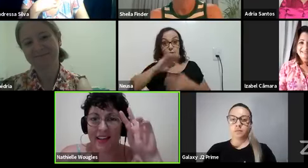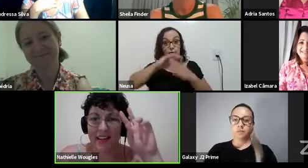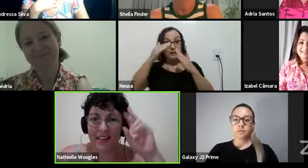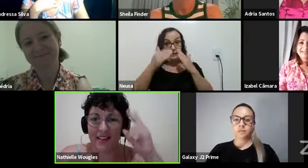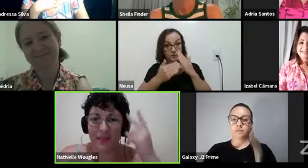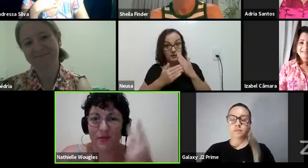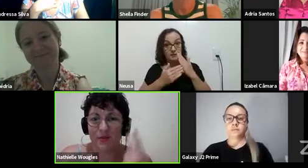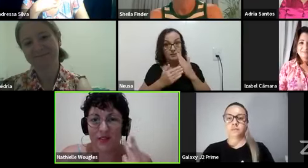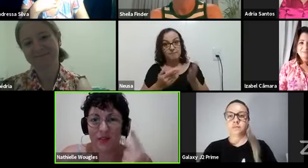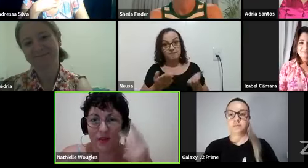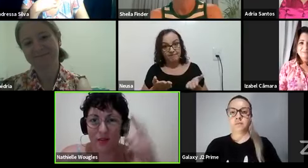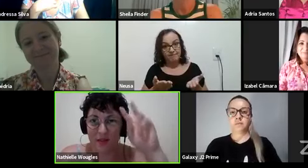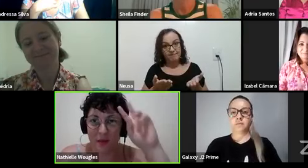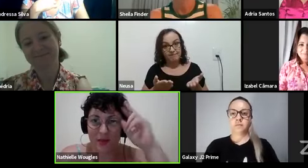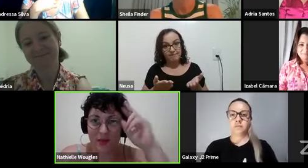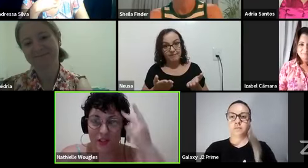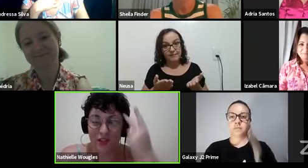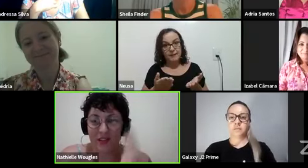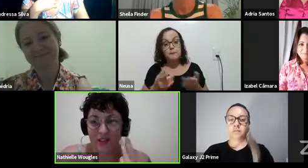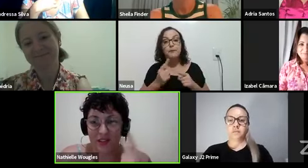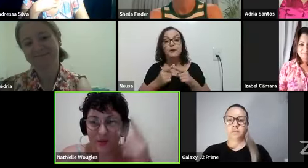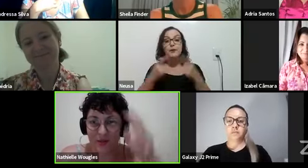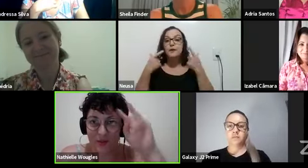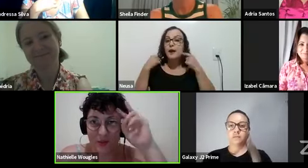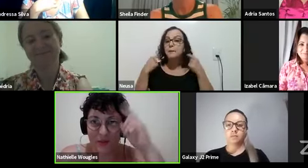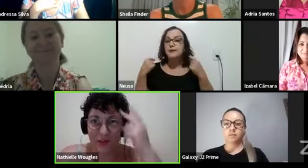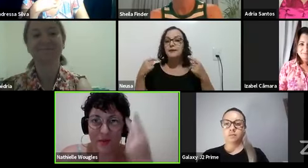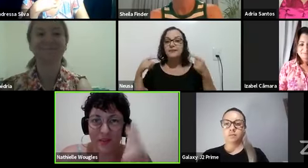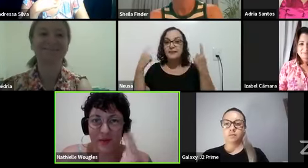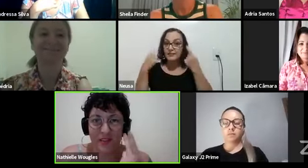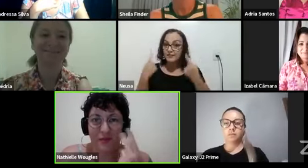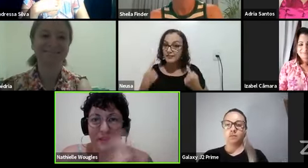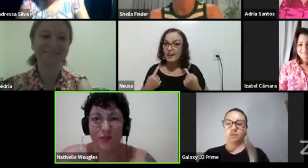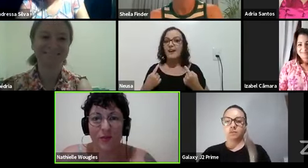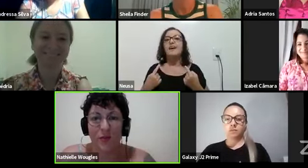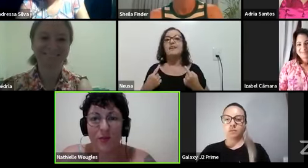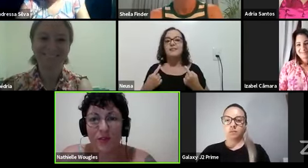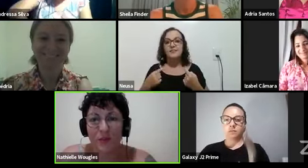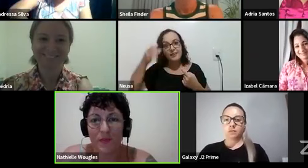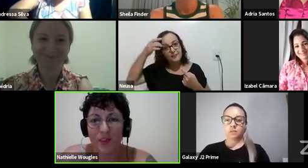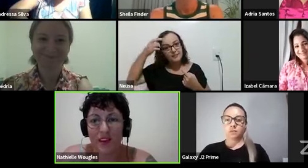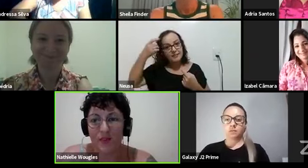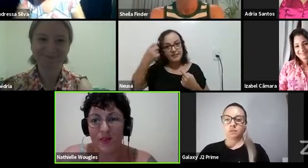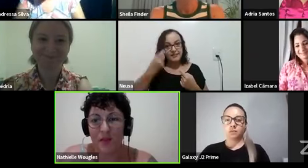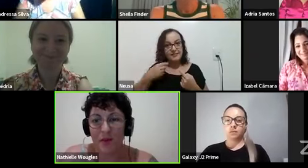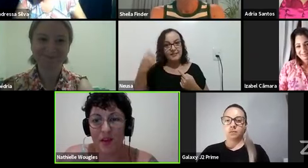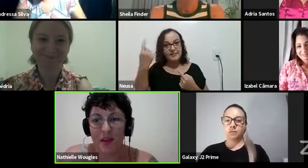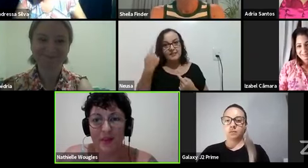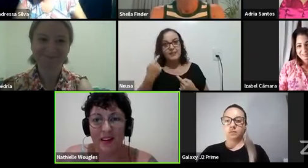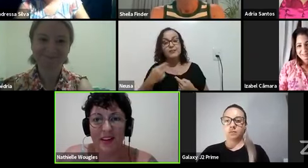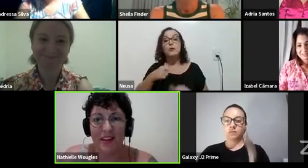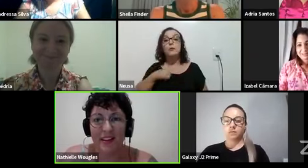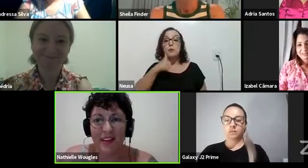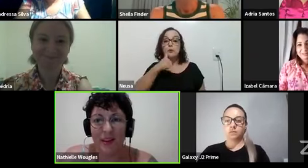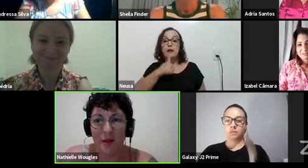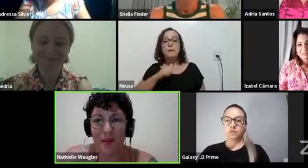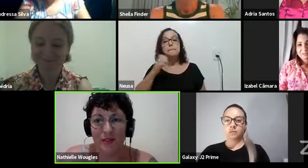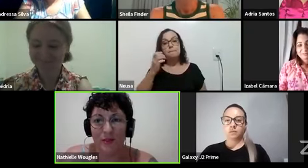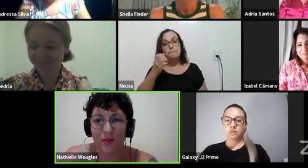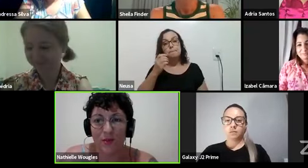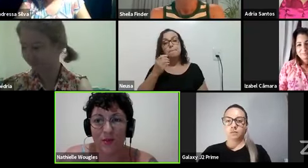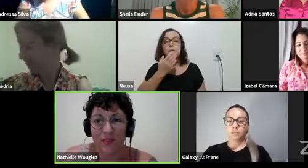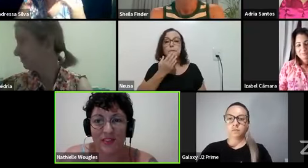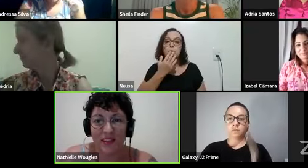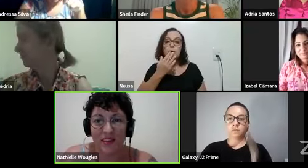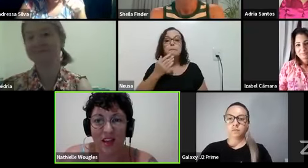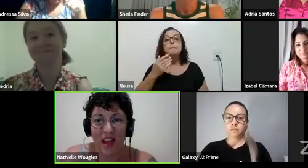esse aqui, que eu tenho os cabelos cacheados, então são meus cabelos na frente do rosto. Eu sou uma mulher branca, tenho